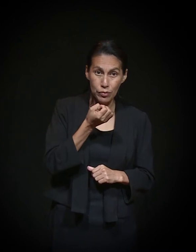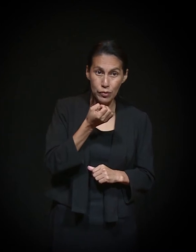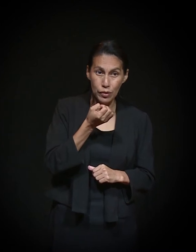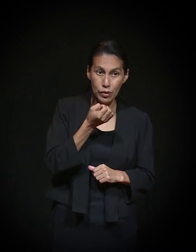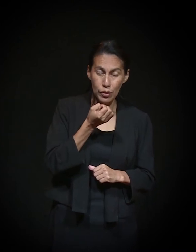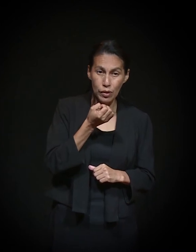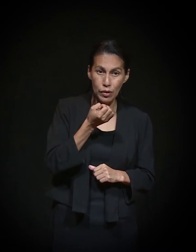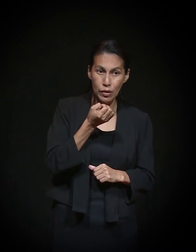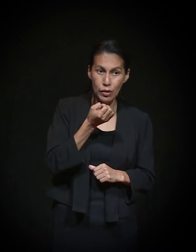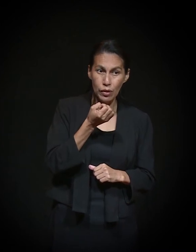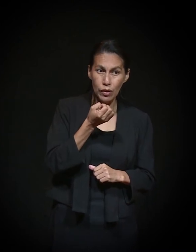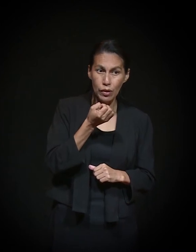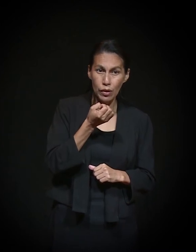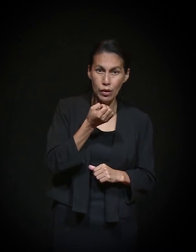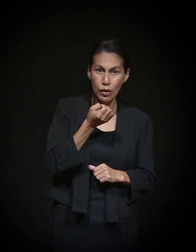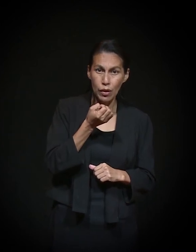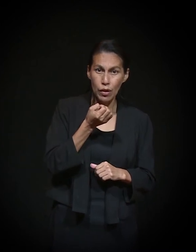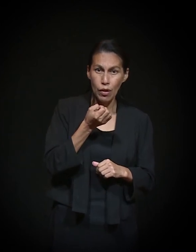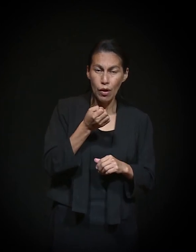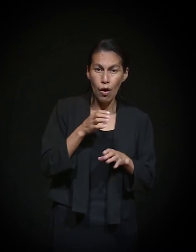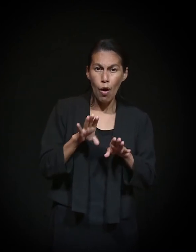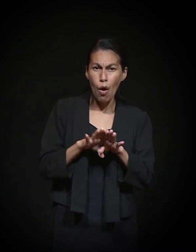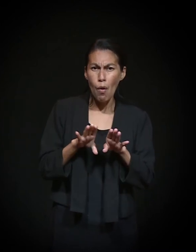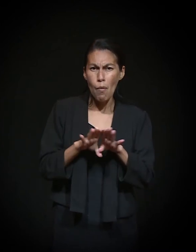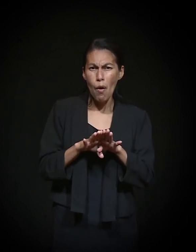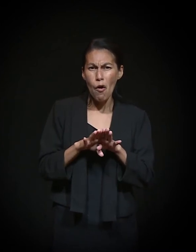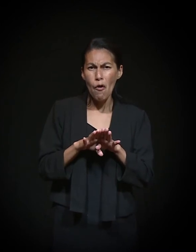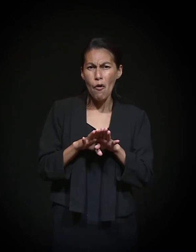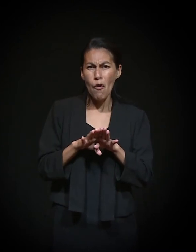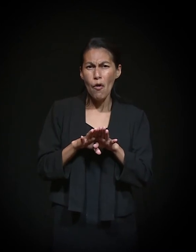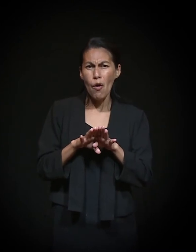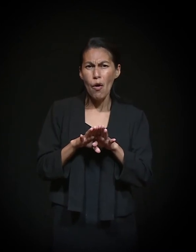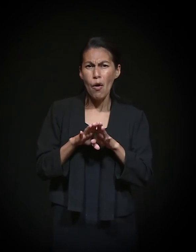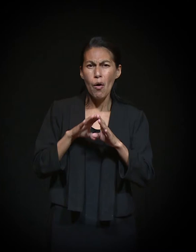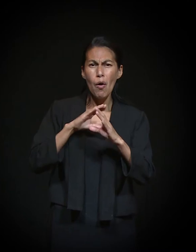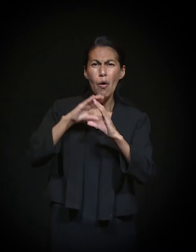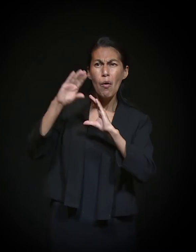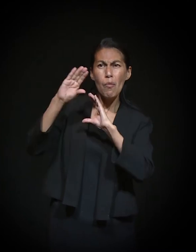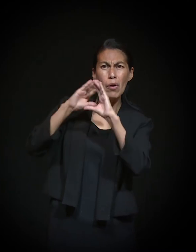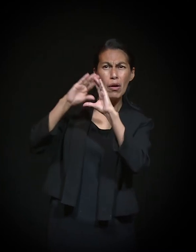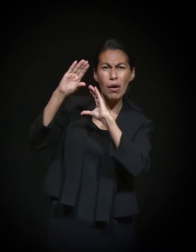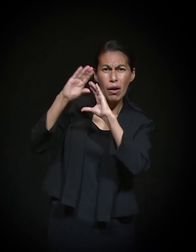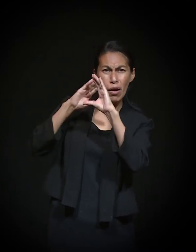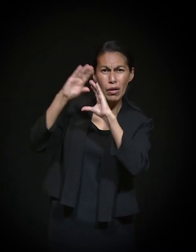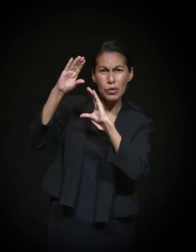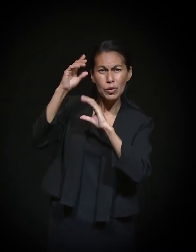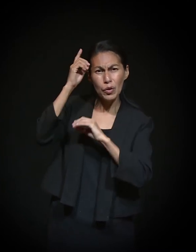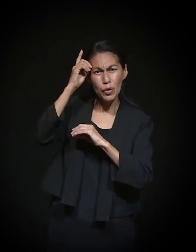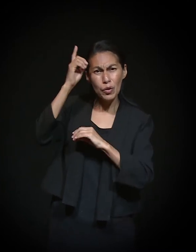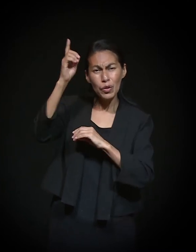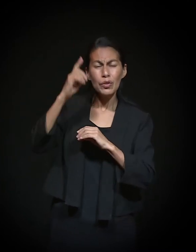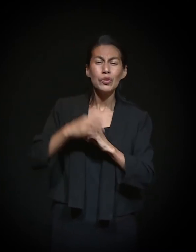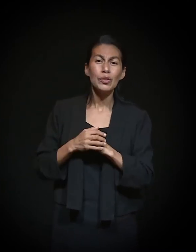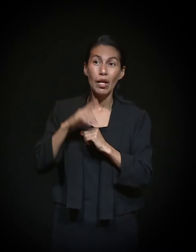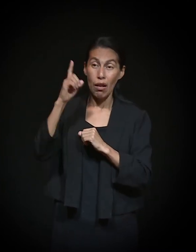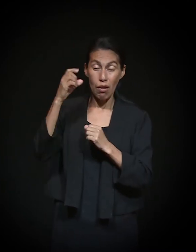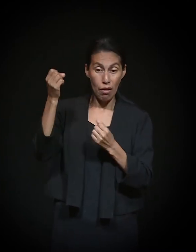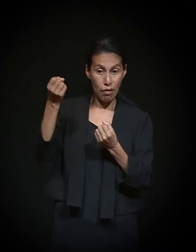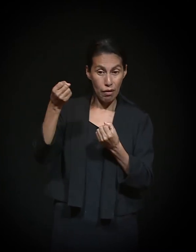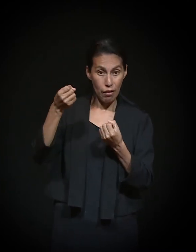Oraciones con el teléfono o en la casa, en la que nos comunicamos con nuestro Creador,